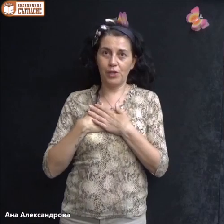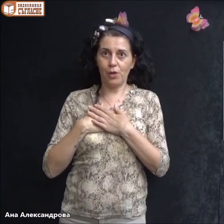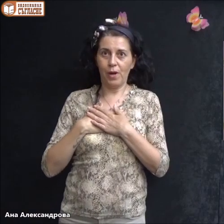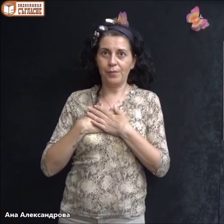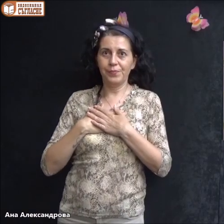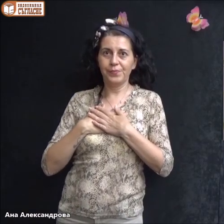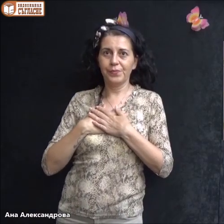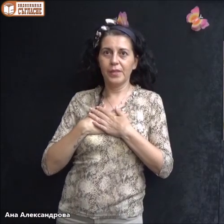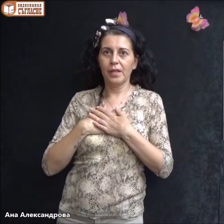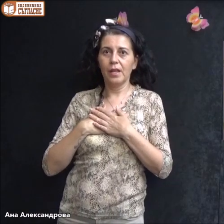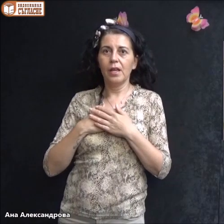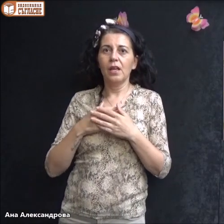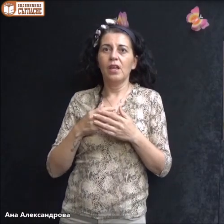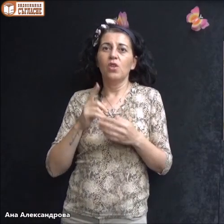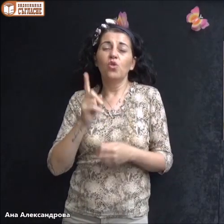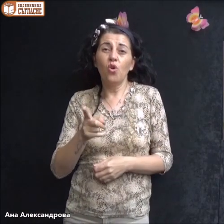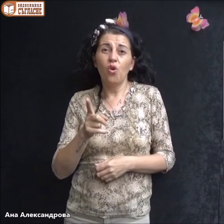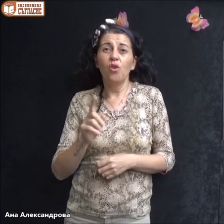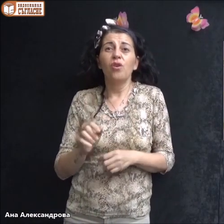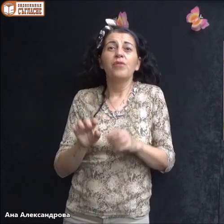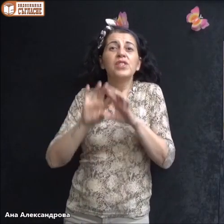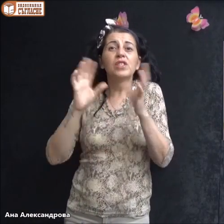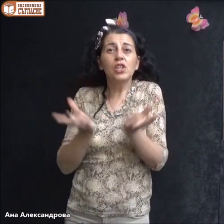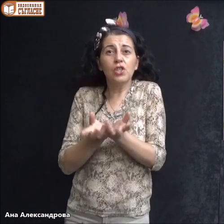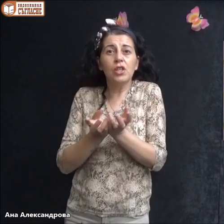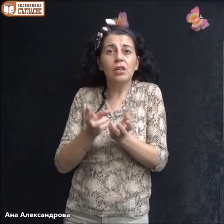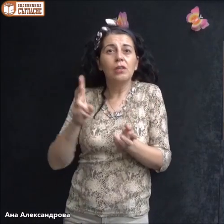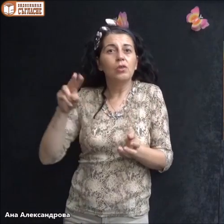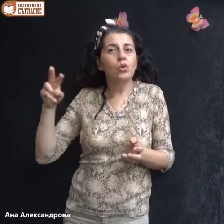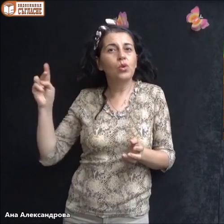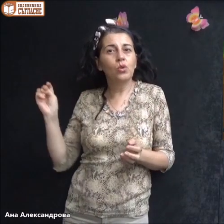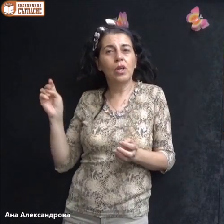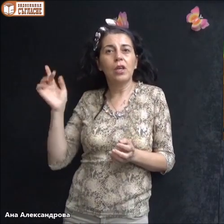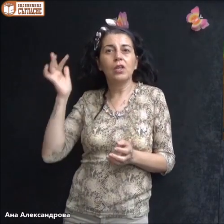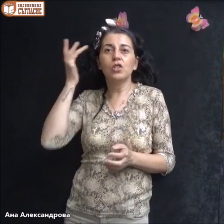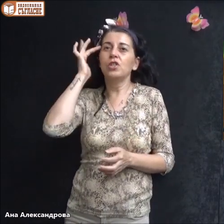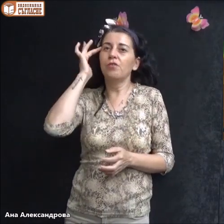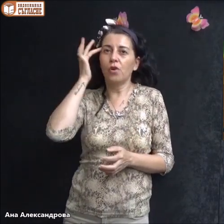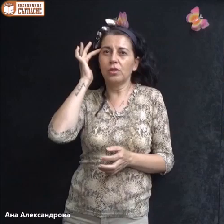заобичала. Но всички други животни